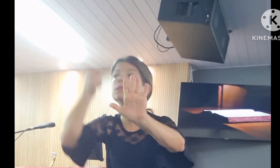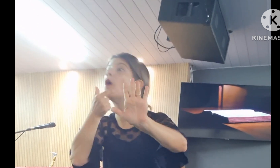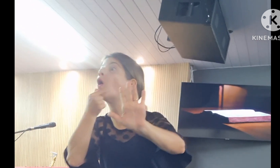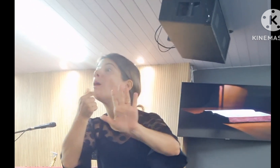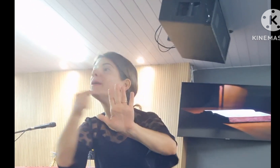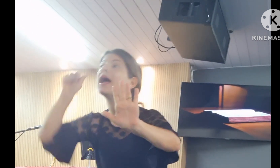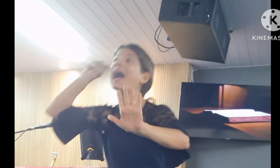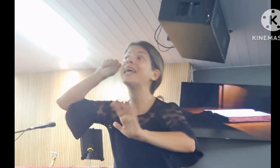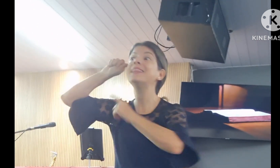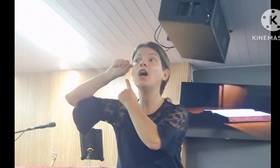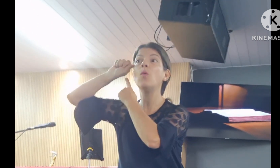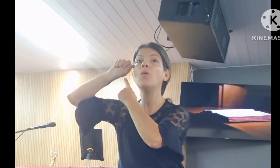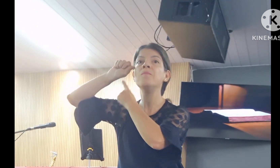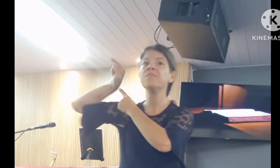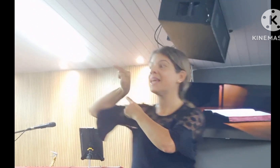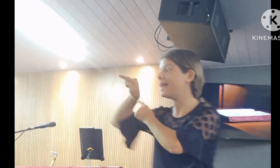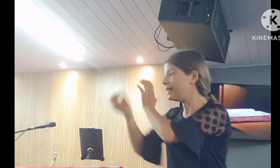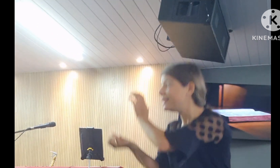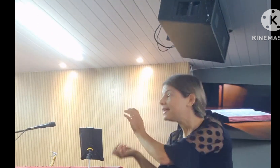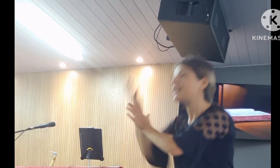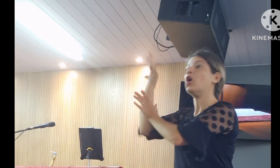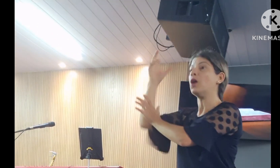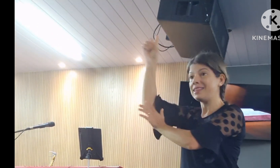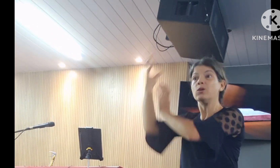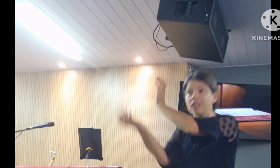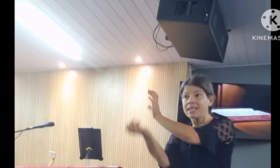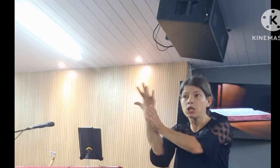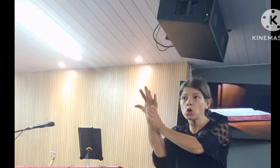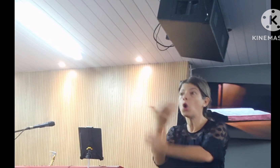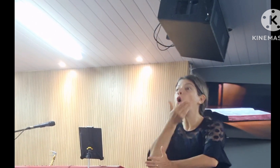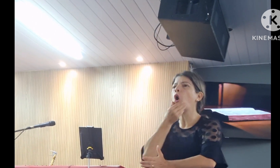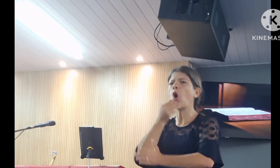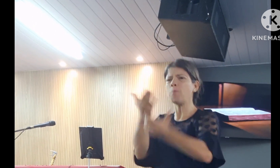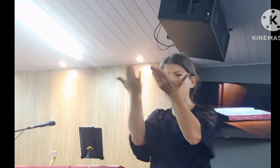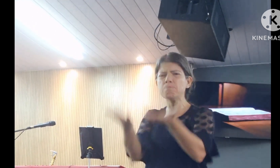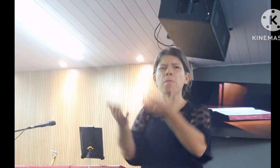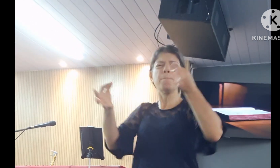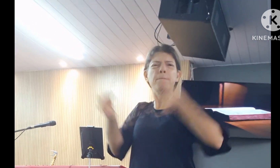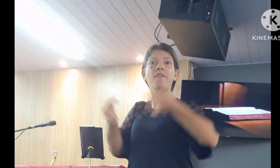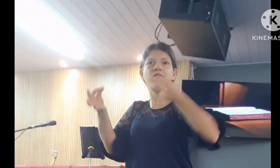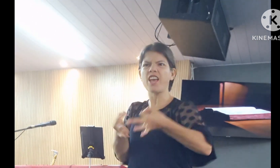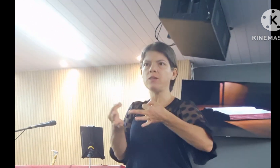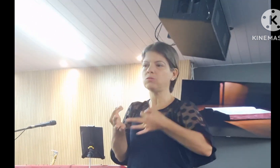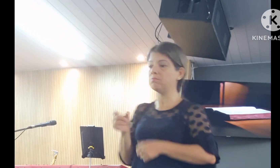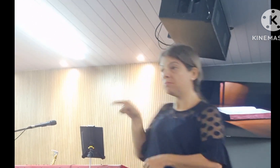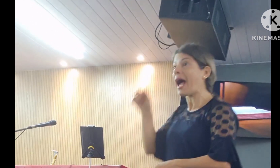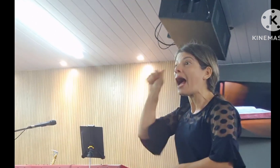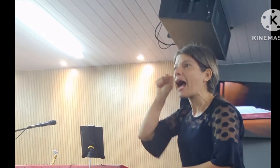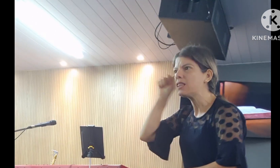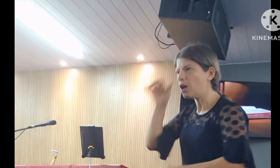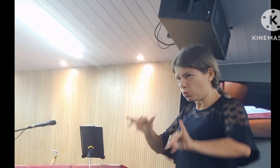criado para ter um relacionamento com Deus. Um homem perfeito, sem dor,